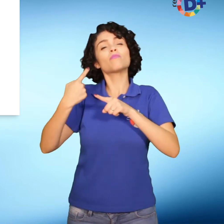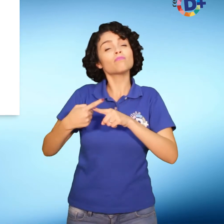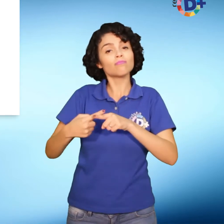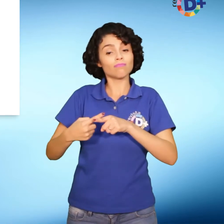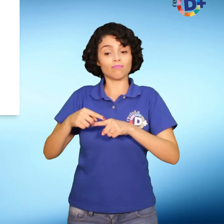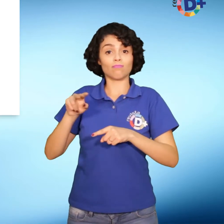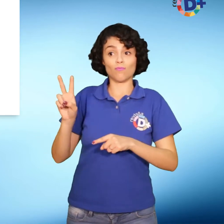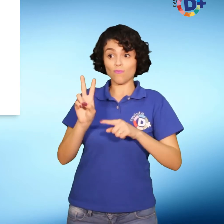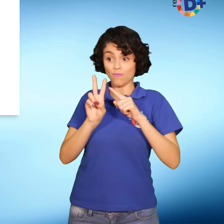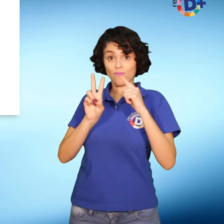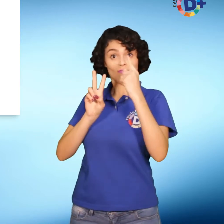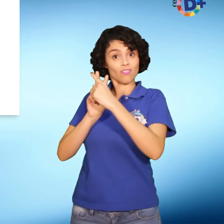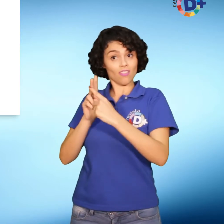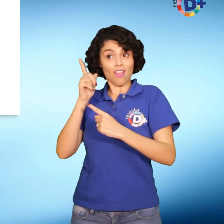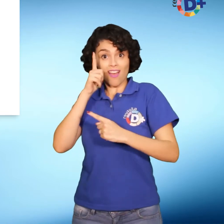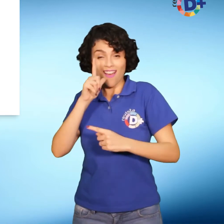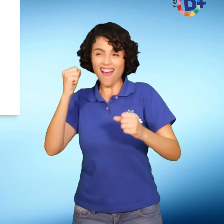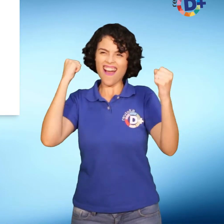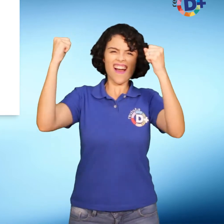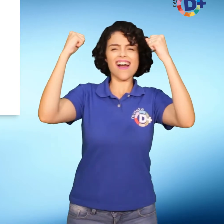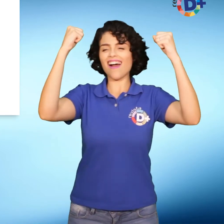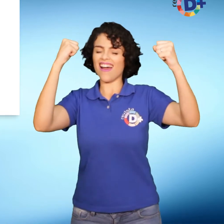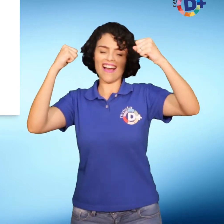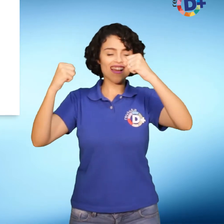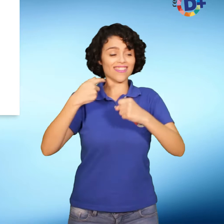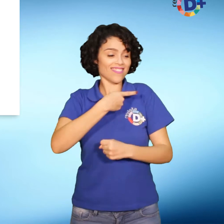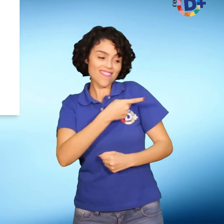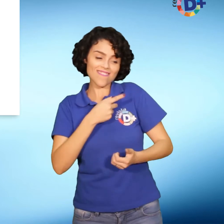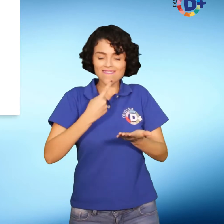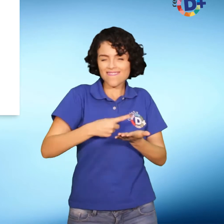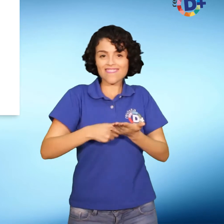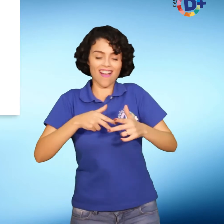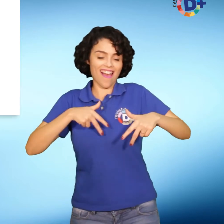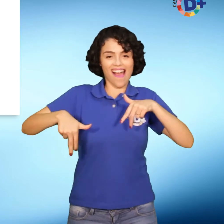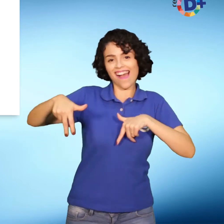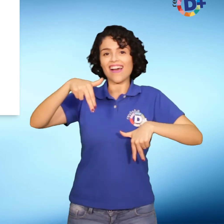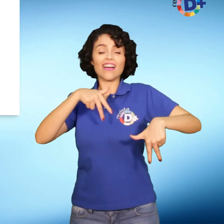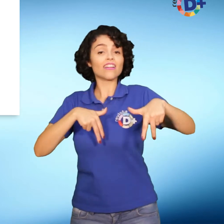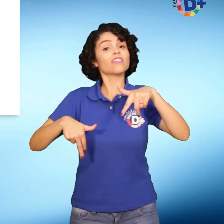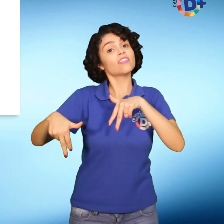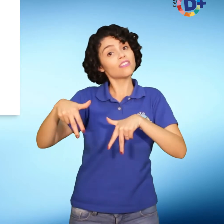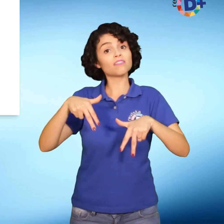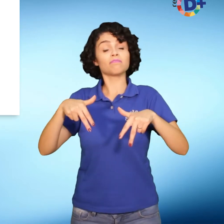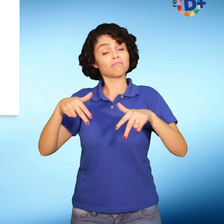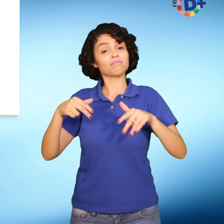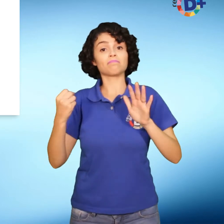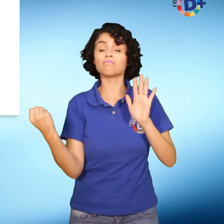à dança feita pela para atleta eo guia no momento da premiação além de mostrar esse marco no esporte